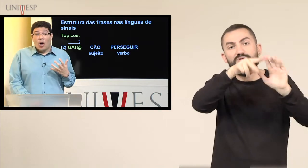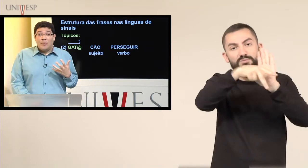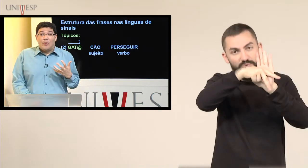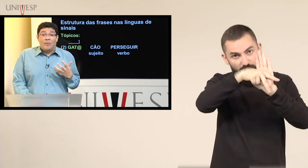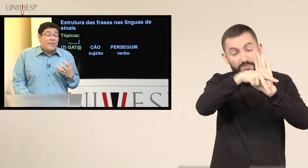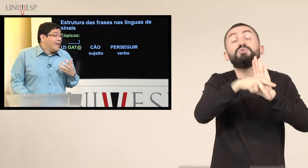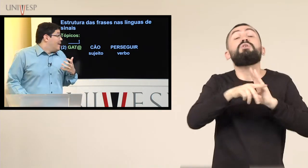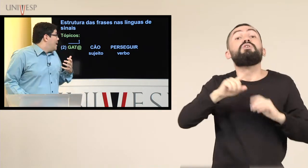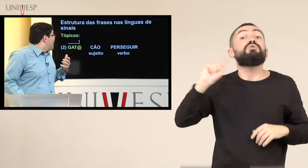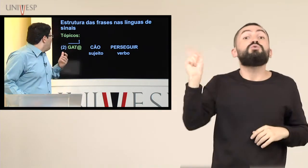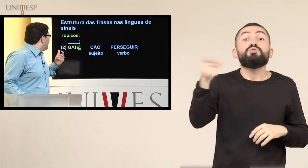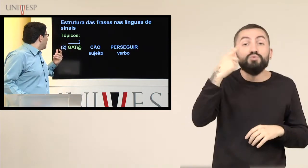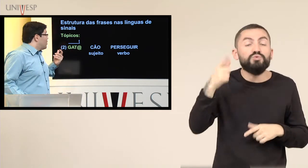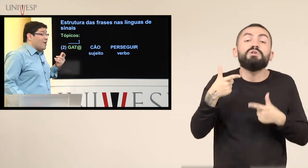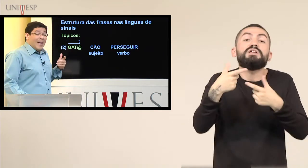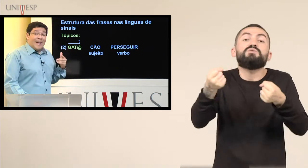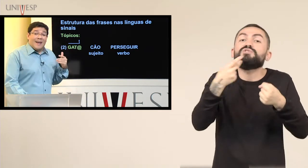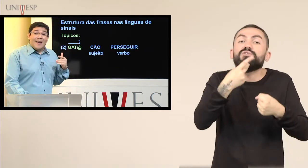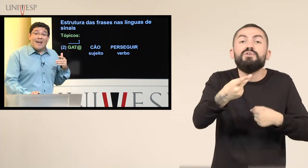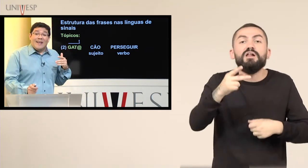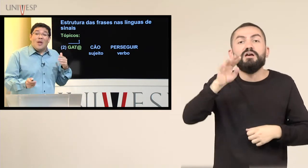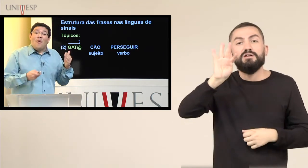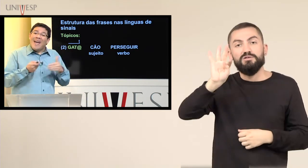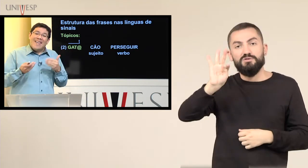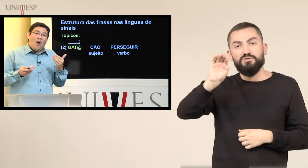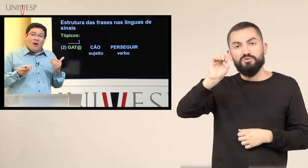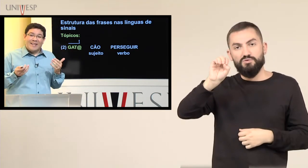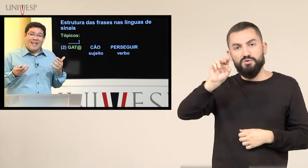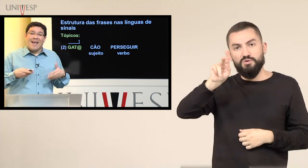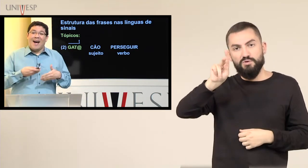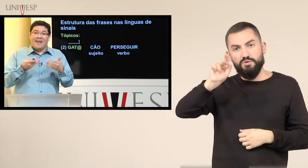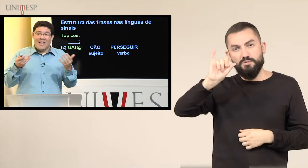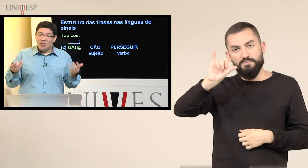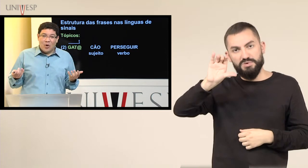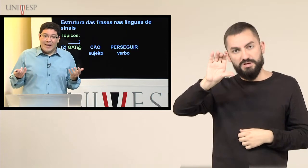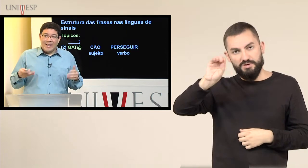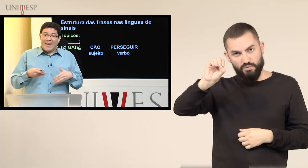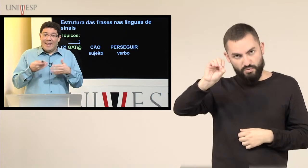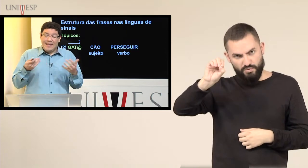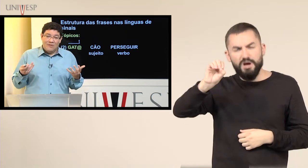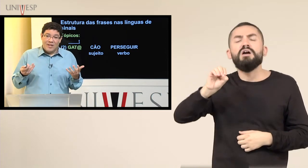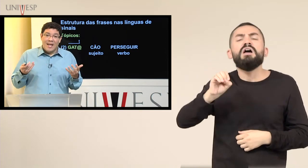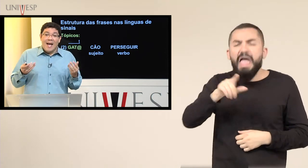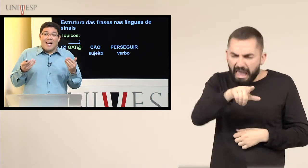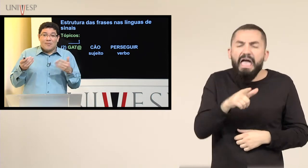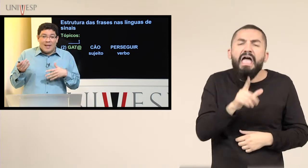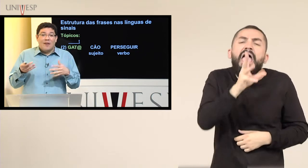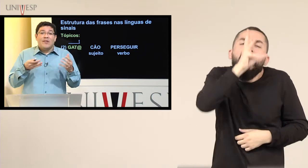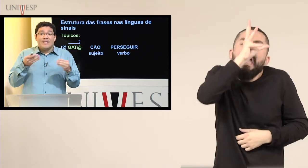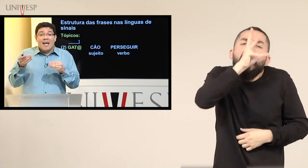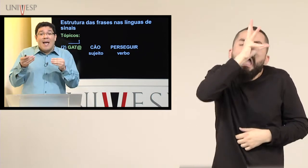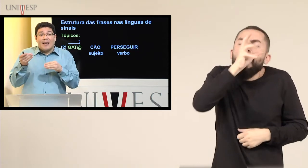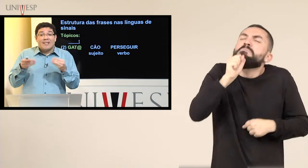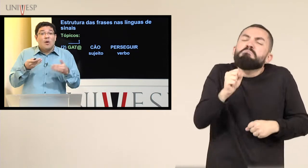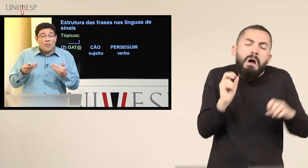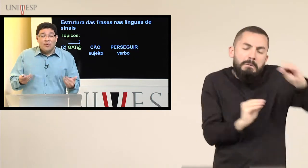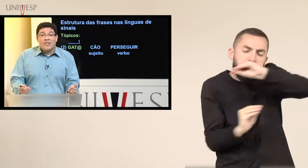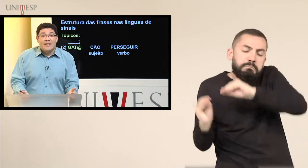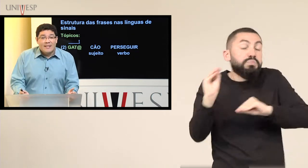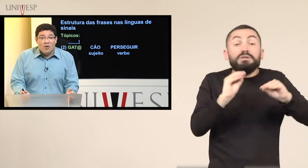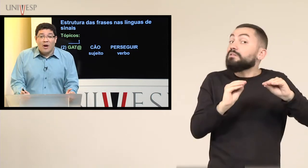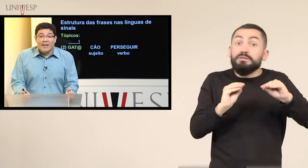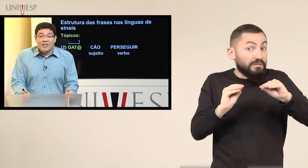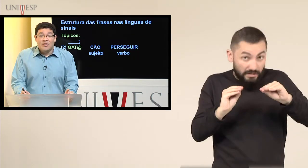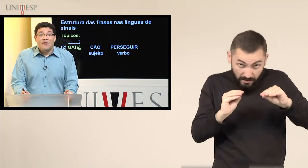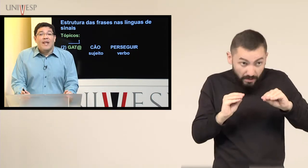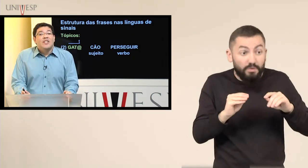de tópico, né? Então, vejam, não é que a ordem é aleatória, que ela é livre. As palavras são